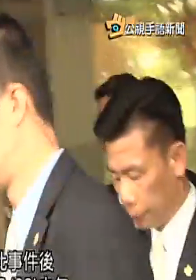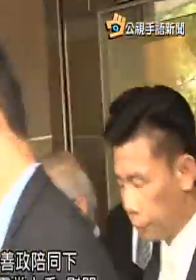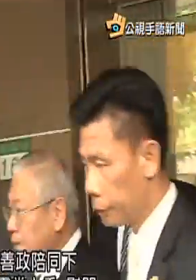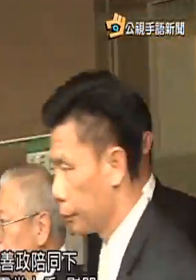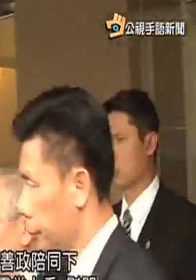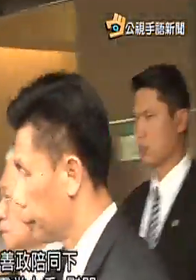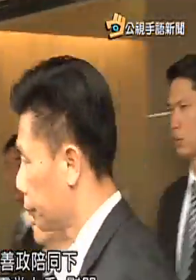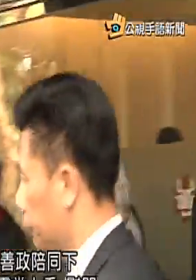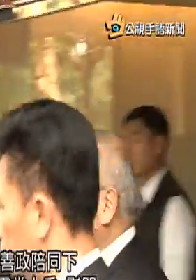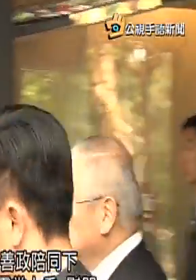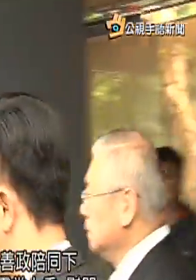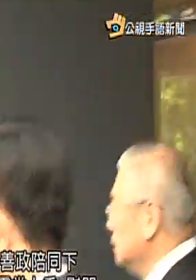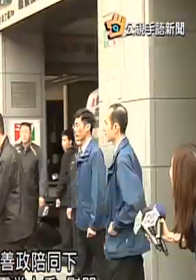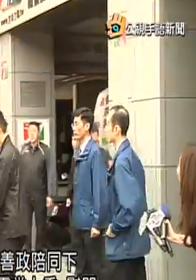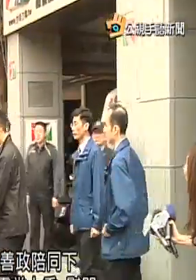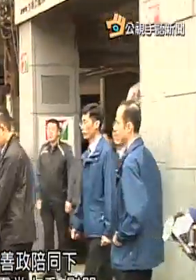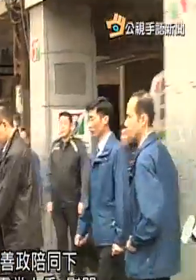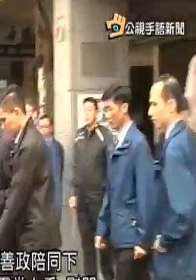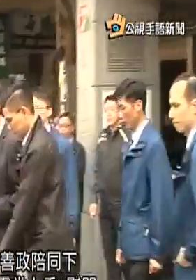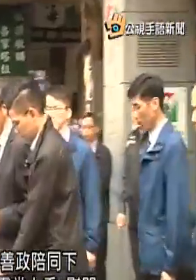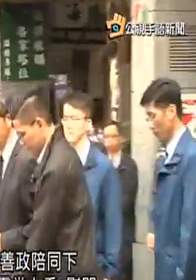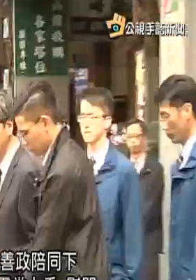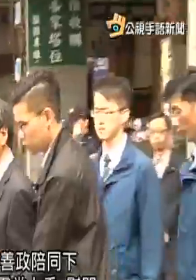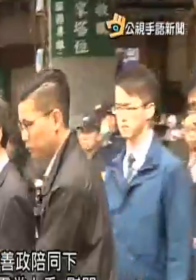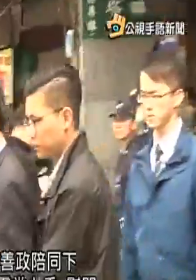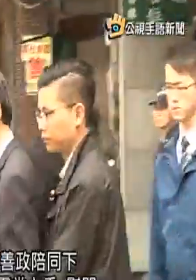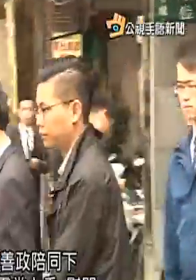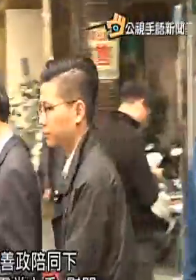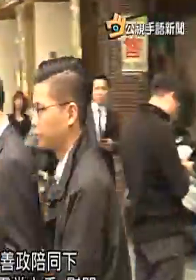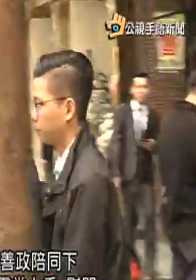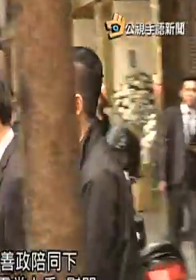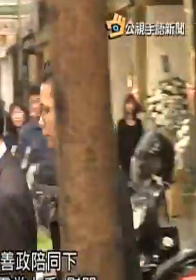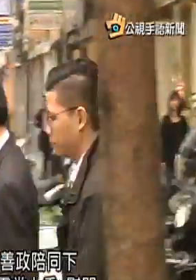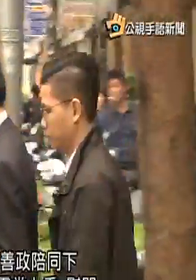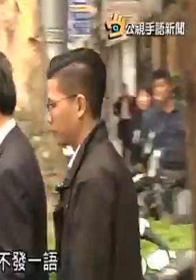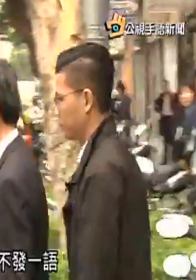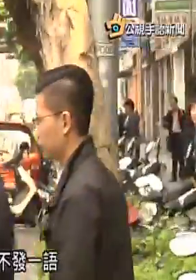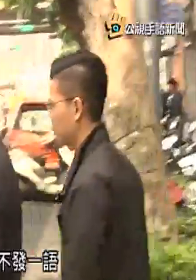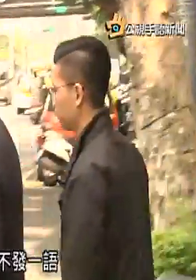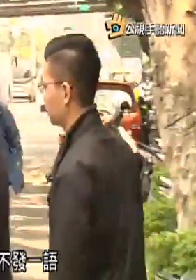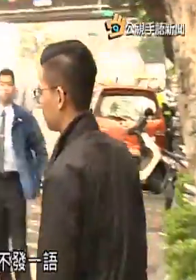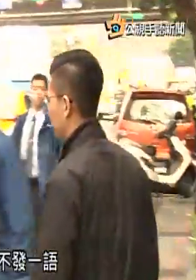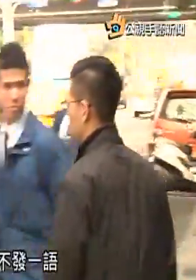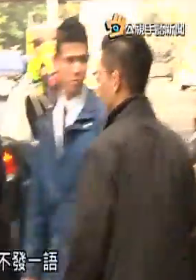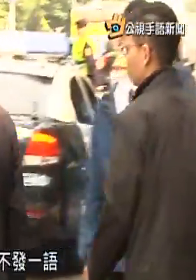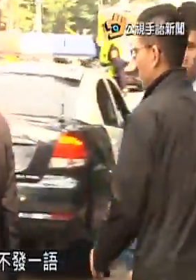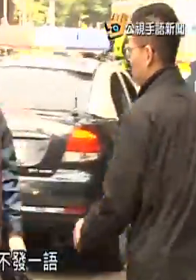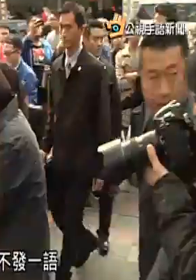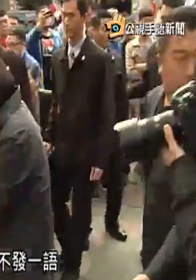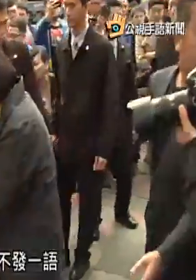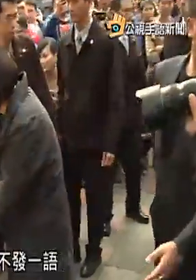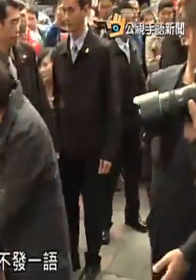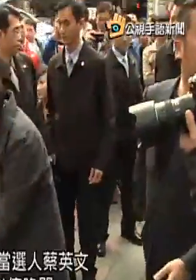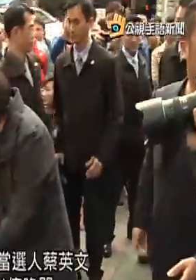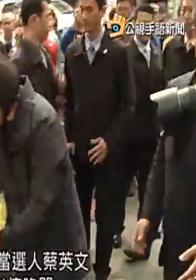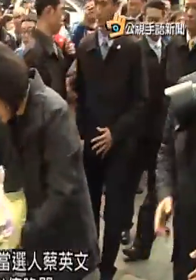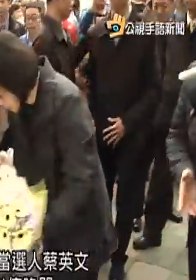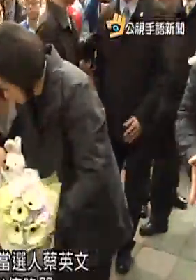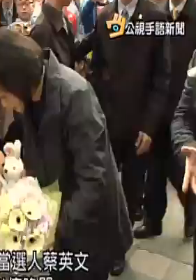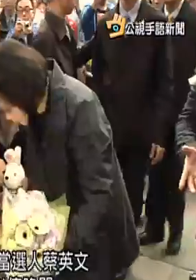长张善政陪同下，前往刘姓女童的灵堂上香慰问，表情凝重，不发一语。另一方面，总统当选人